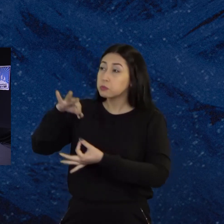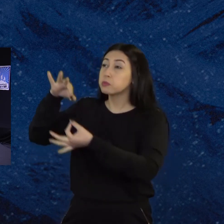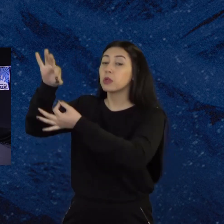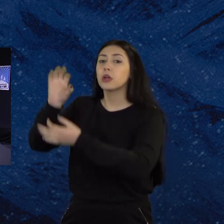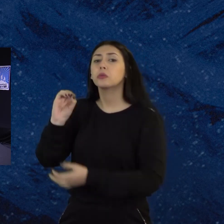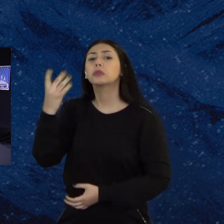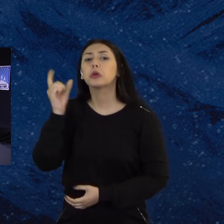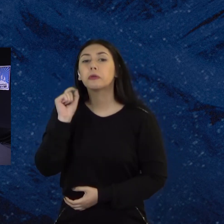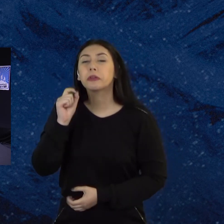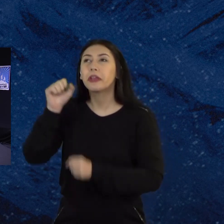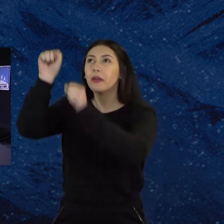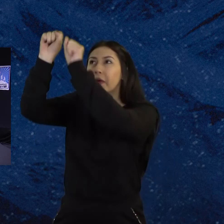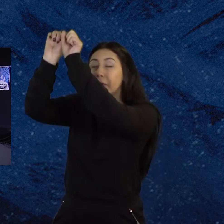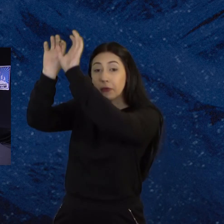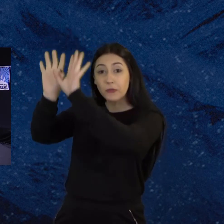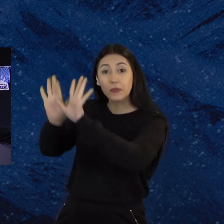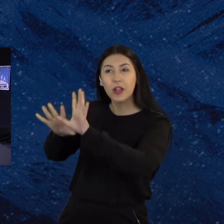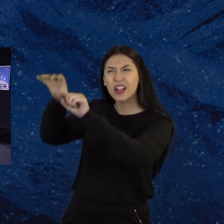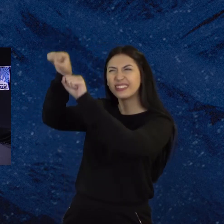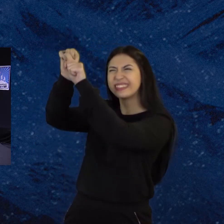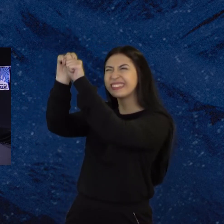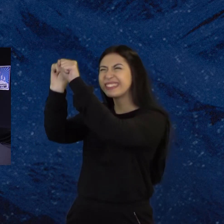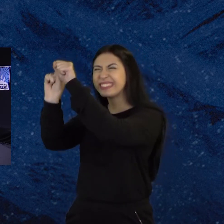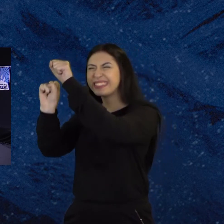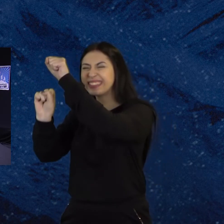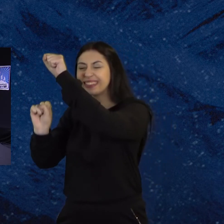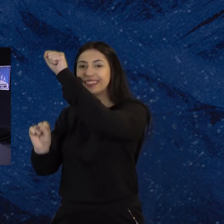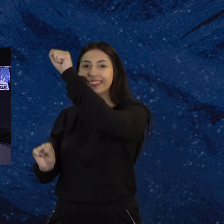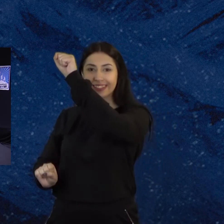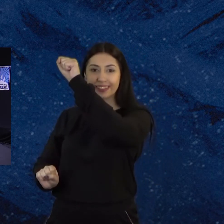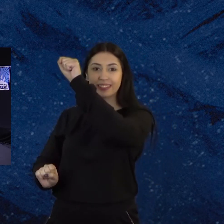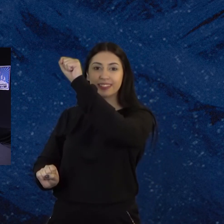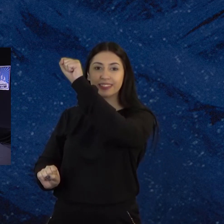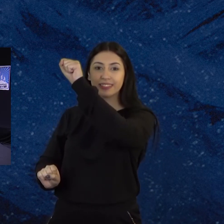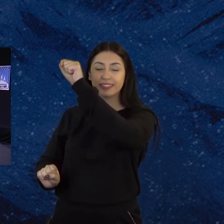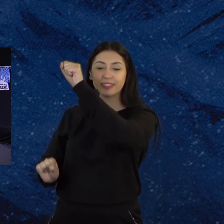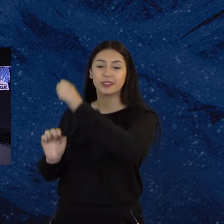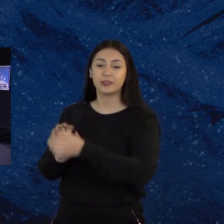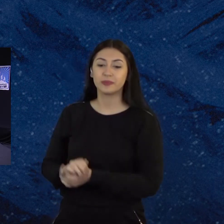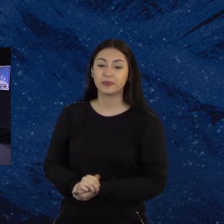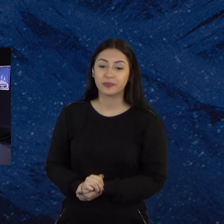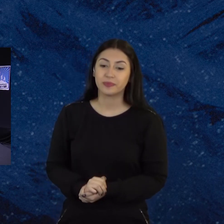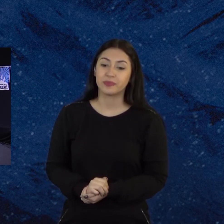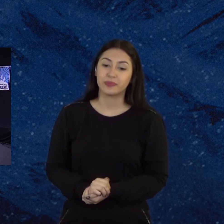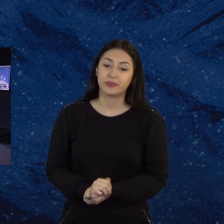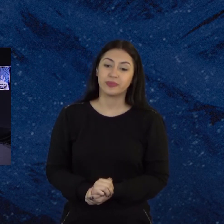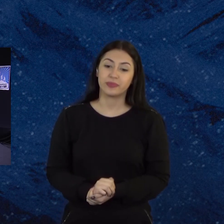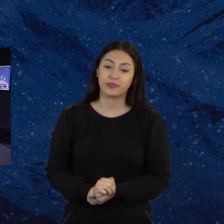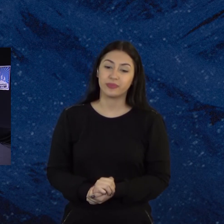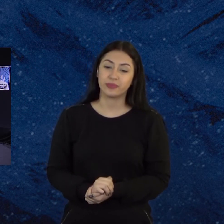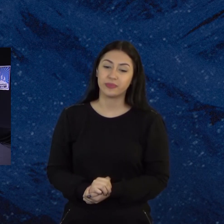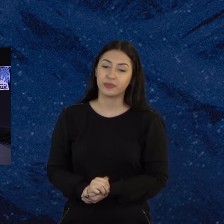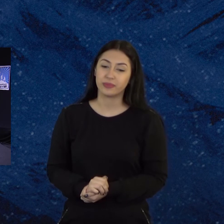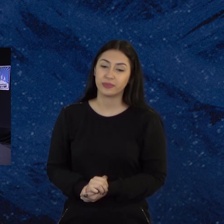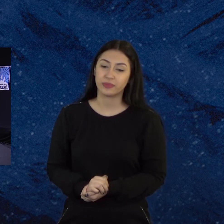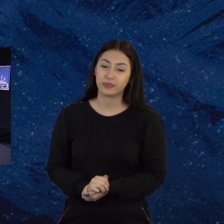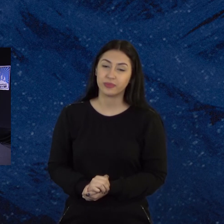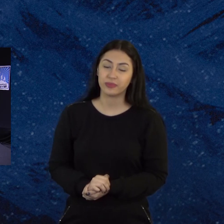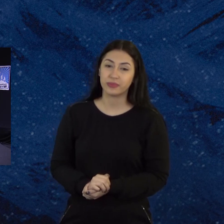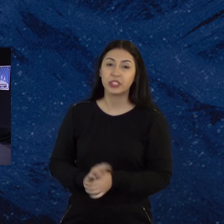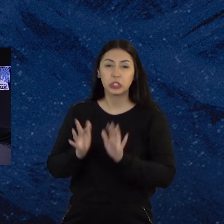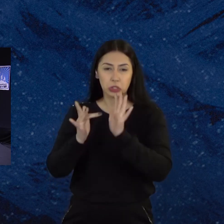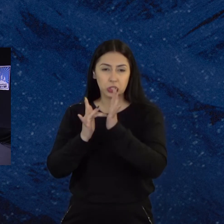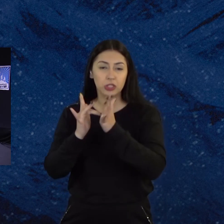foi rasgado, como nosso irmão Ideu compartilhou, de alto a baixo. Deus, ali né, na figura